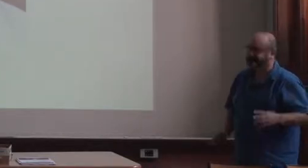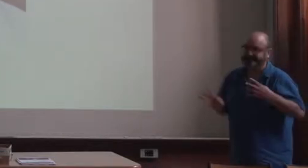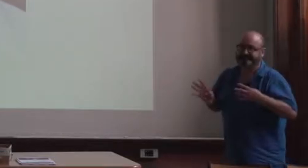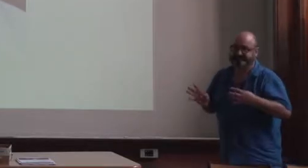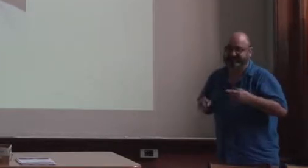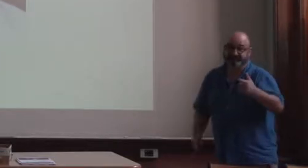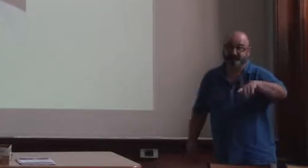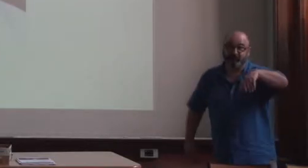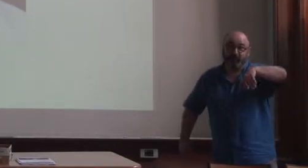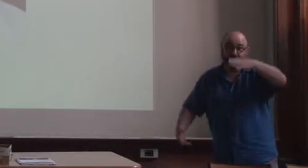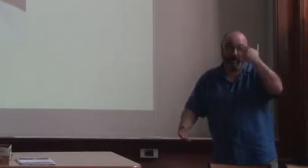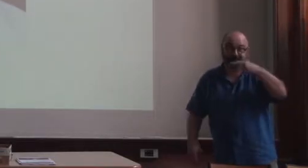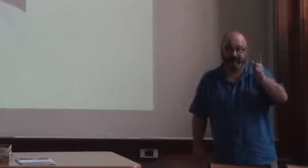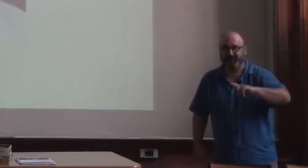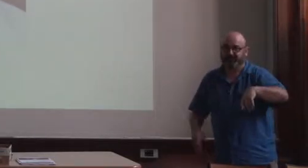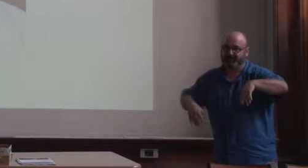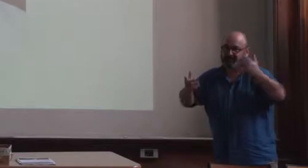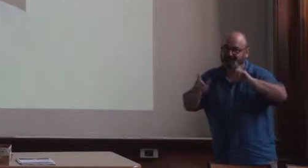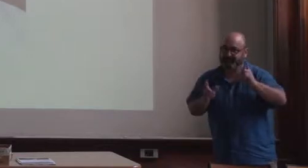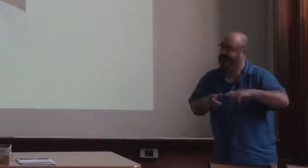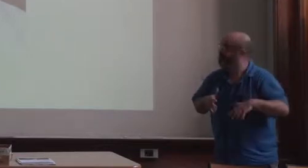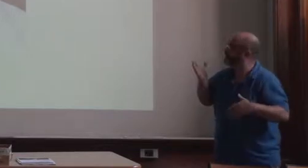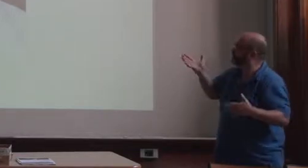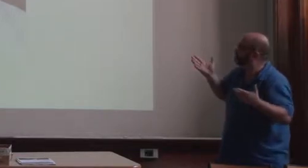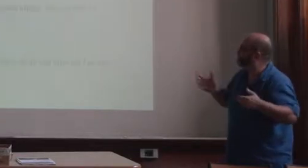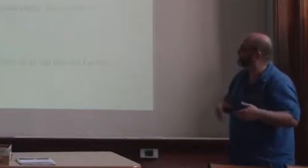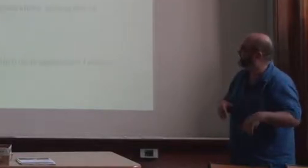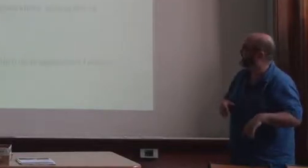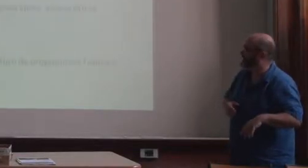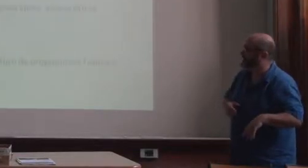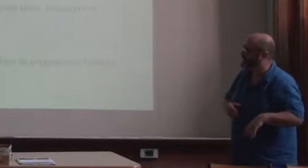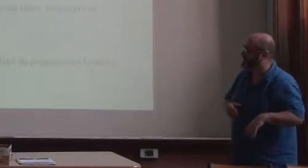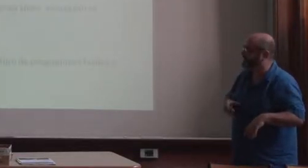complètement lambda, même si les lambdas ne sont pas supportés,